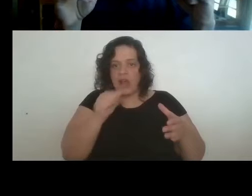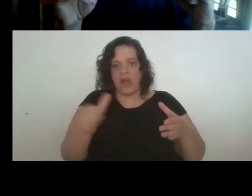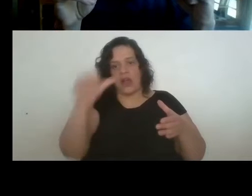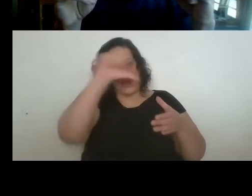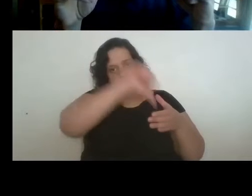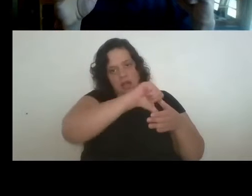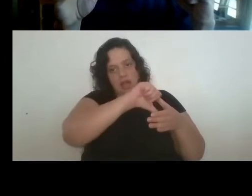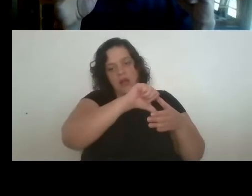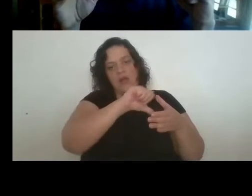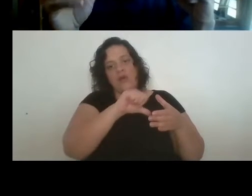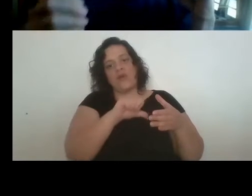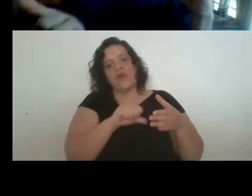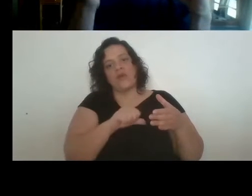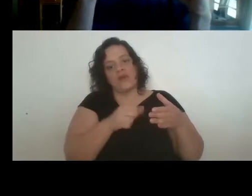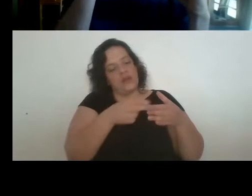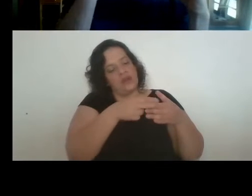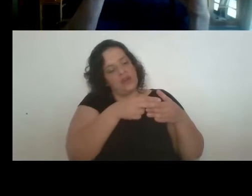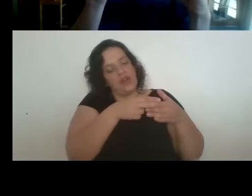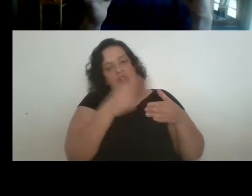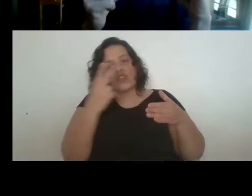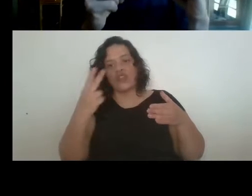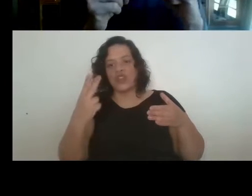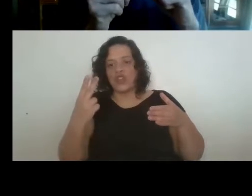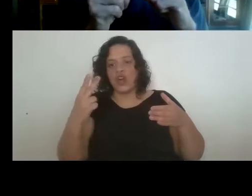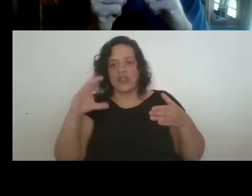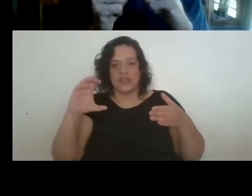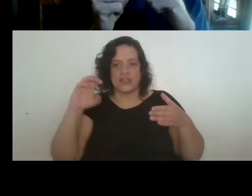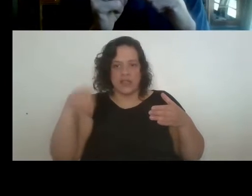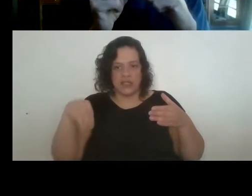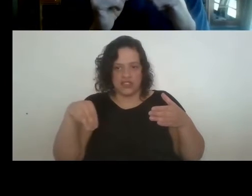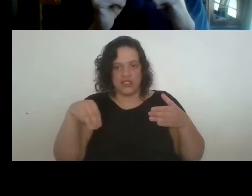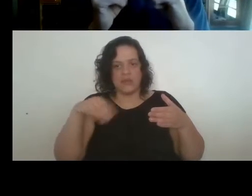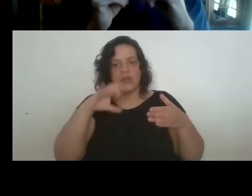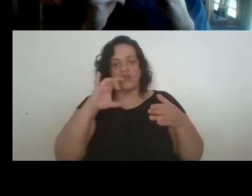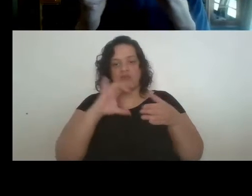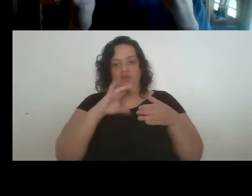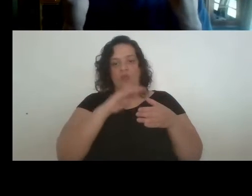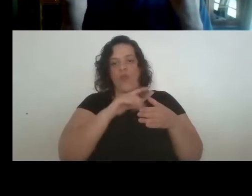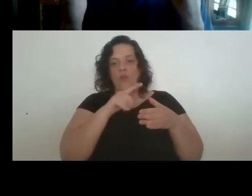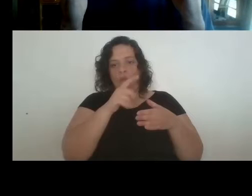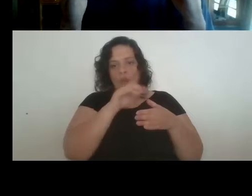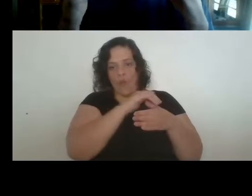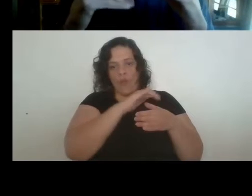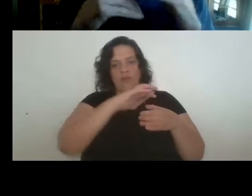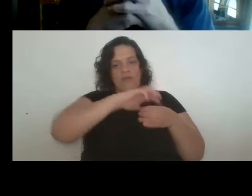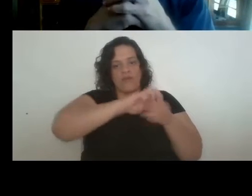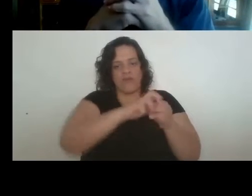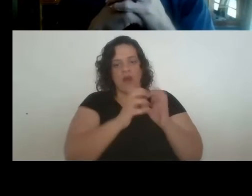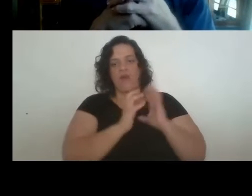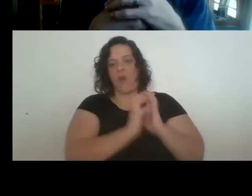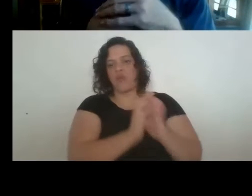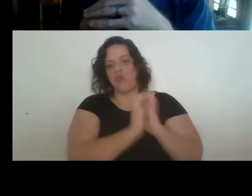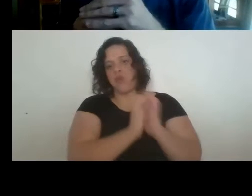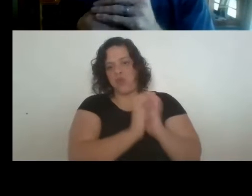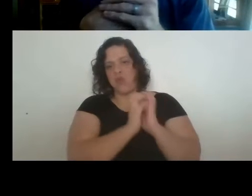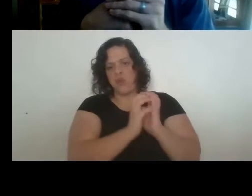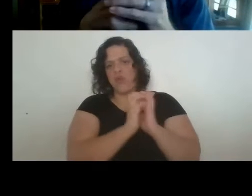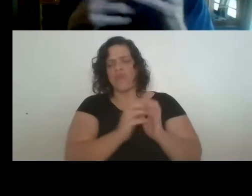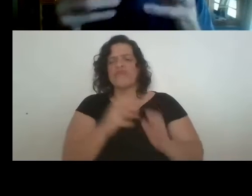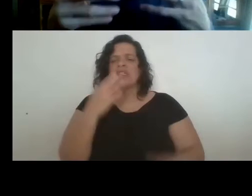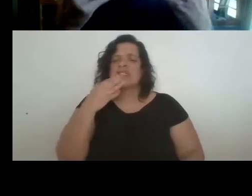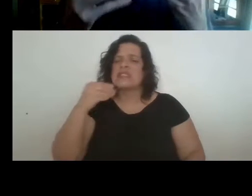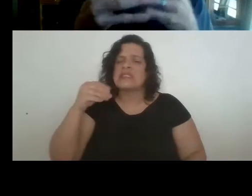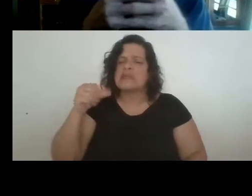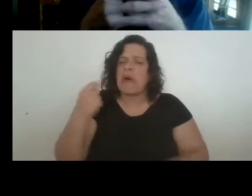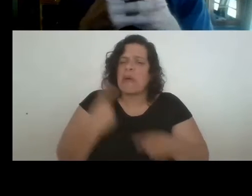2 centímetros livre de ar, que é para poder chacoalhar. Por que a gente põe sal? Que é para ajudar a decantar a argila.